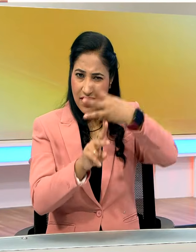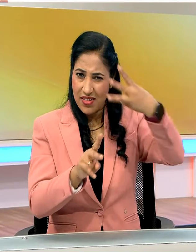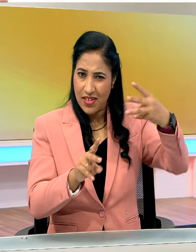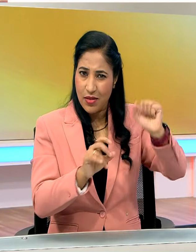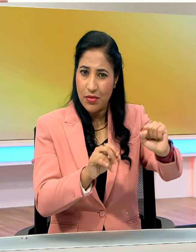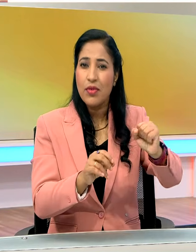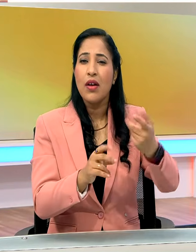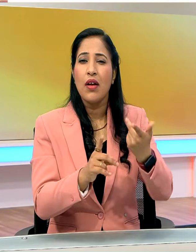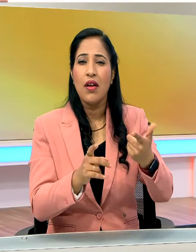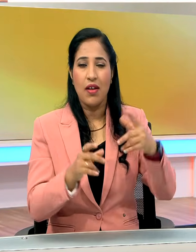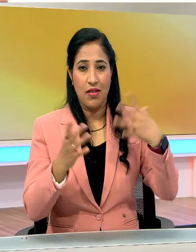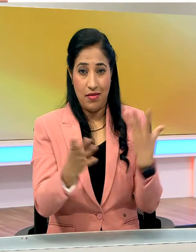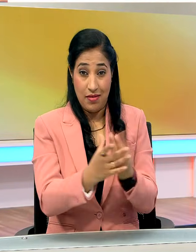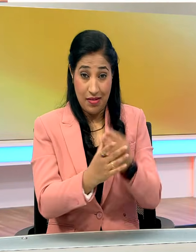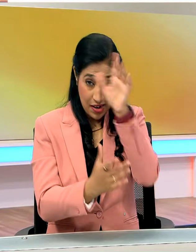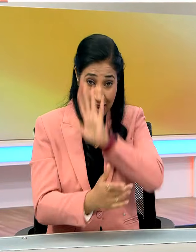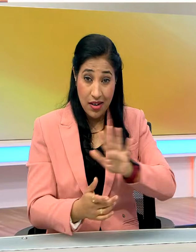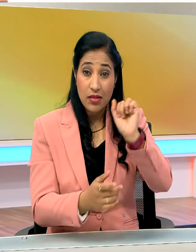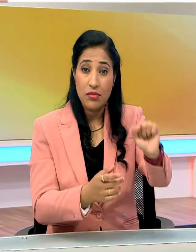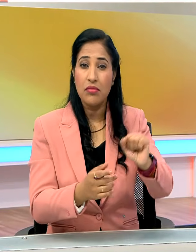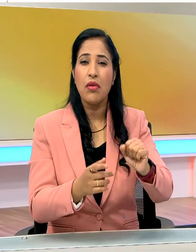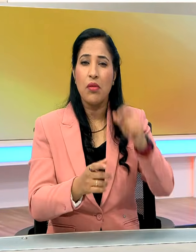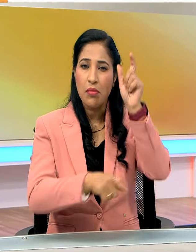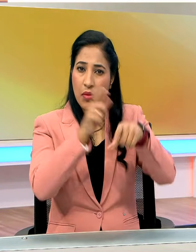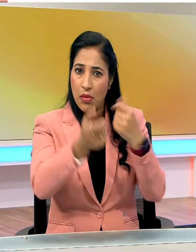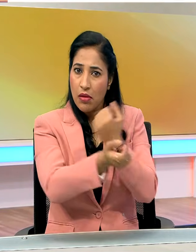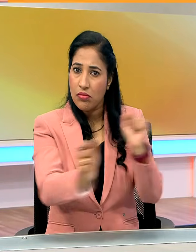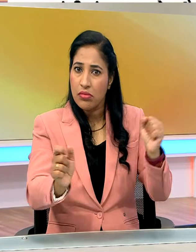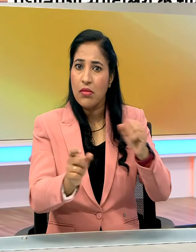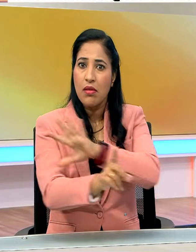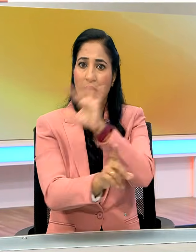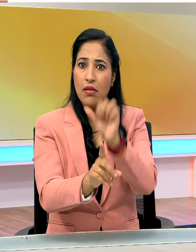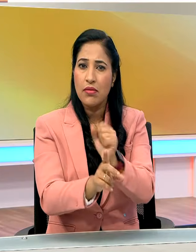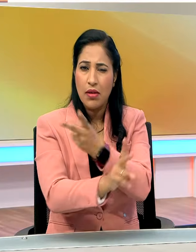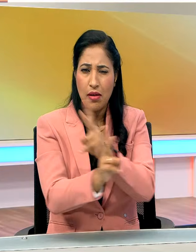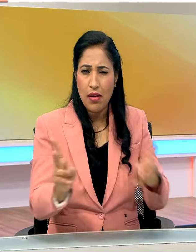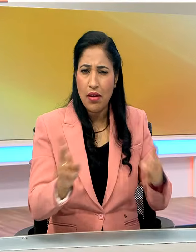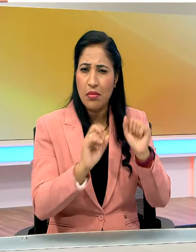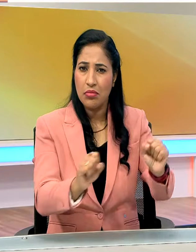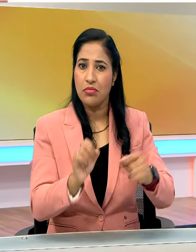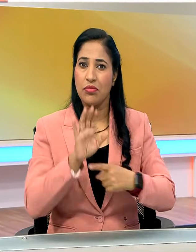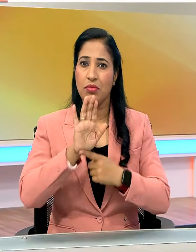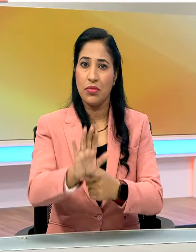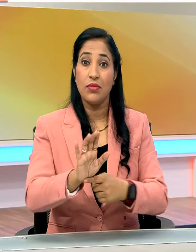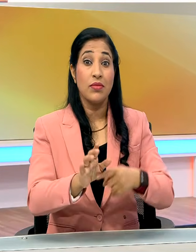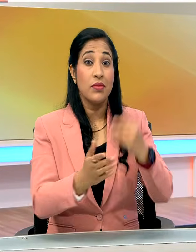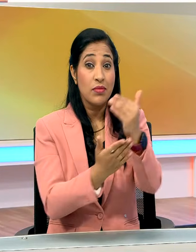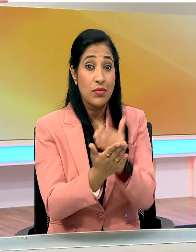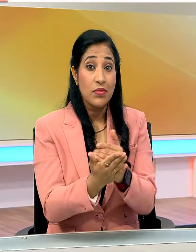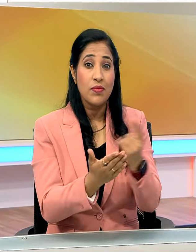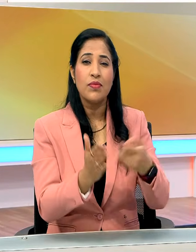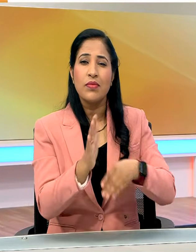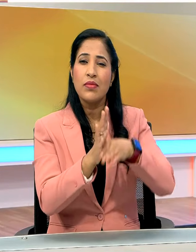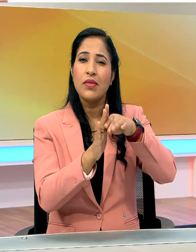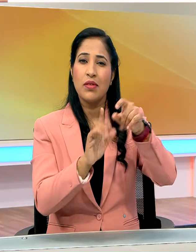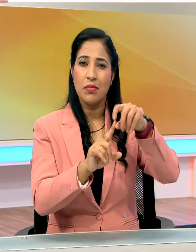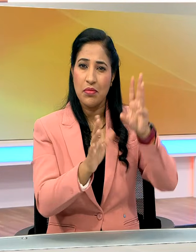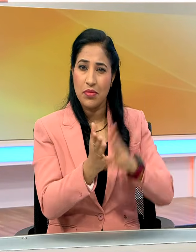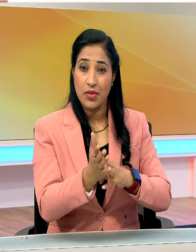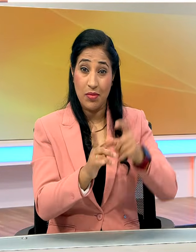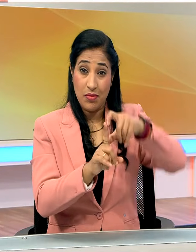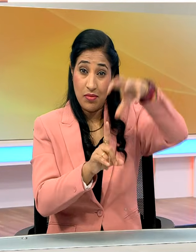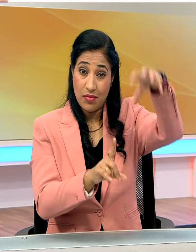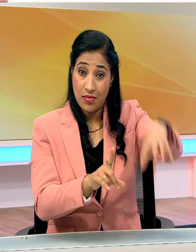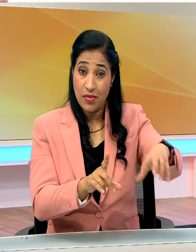एकता, लोकतंत्र और सांस्कृतिक विविधता की झलक पेश की गई है। कार्यक्रम के दौरान प्रधानमंत्री संग्रहालय के 4थे स्थापना दिवस, डॉक्टर